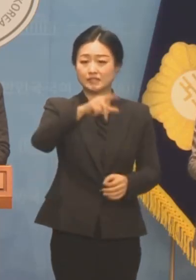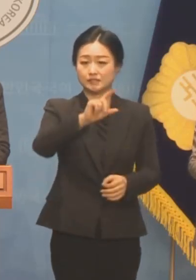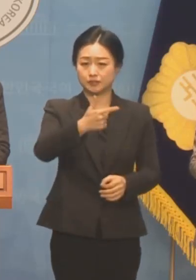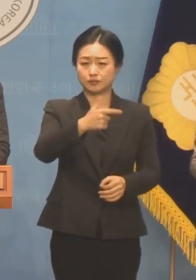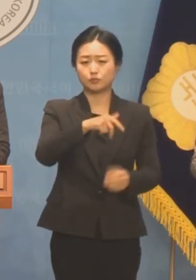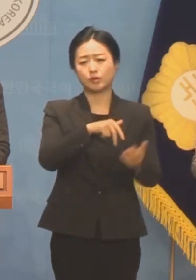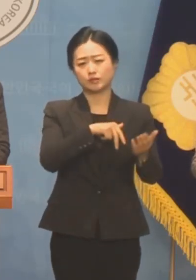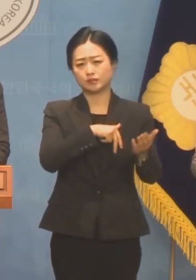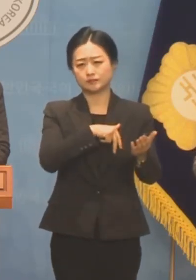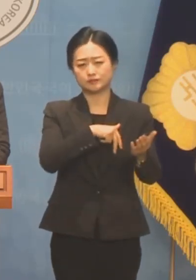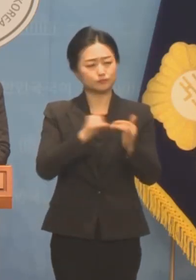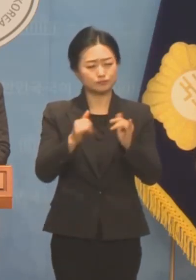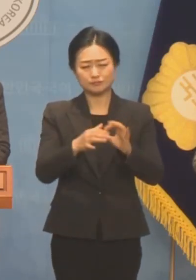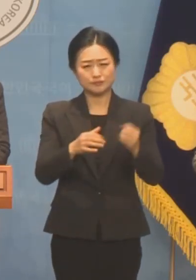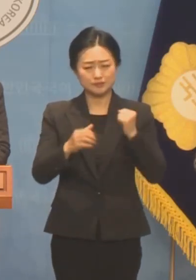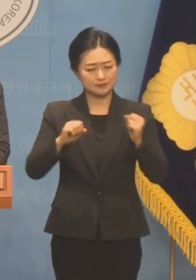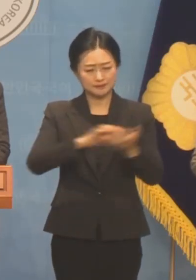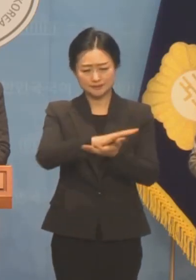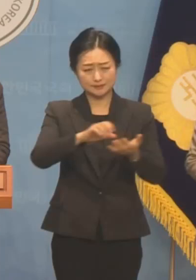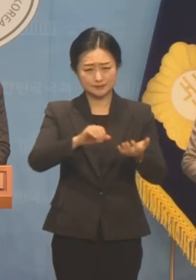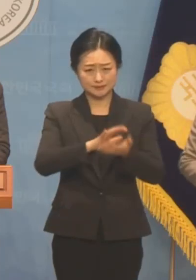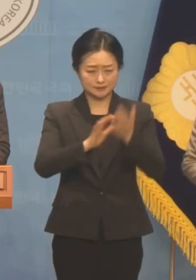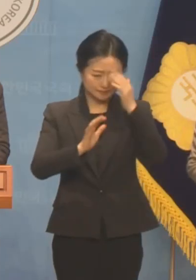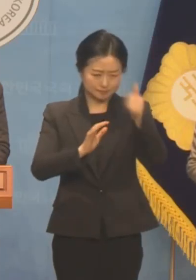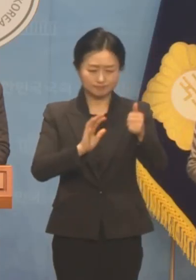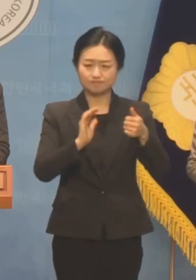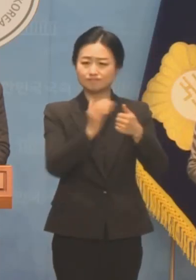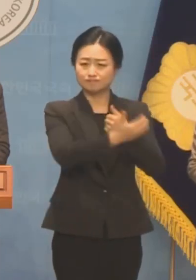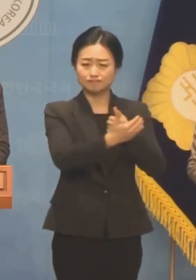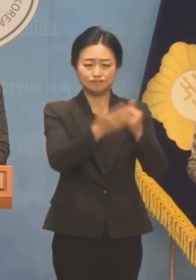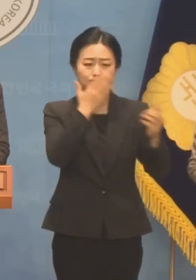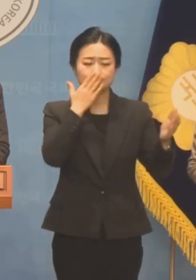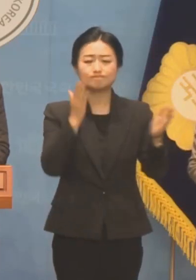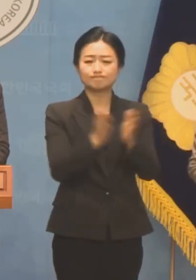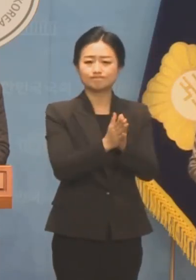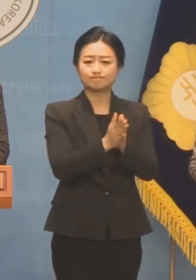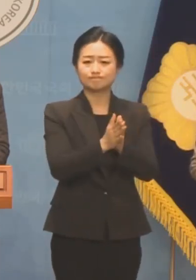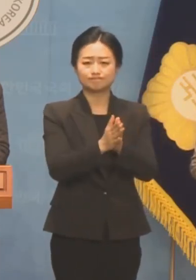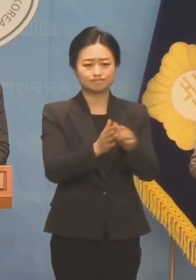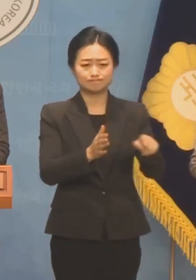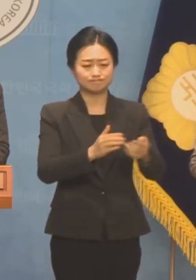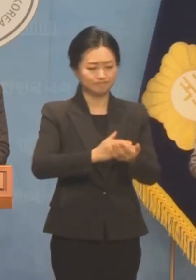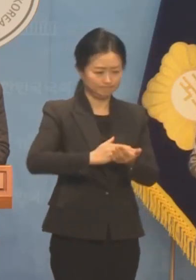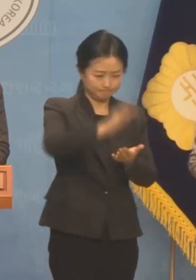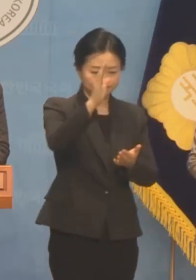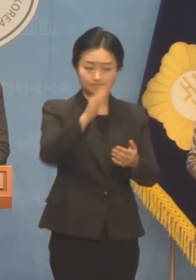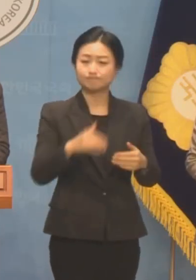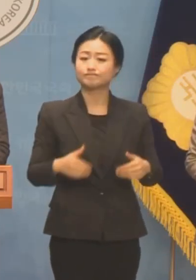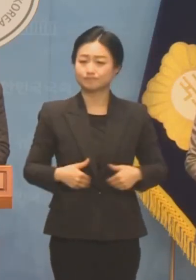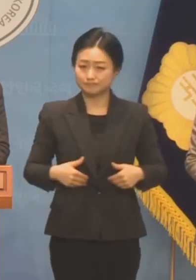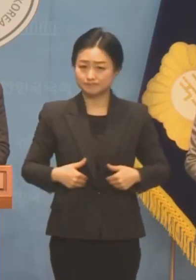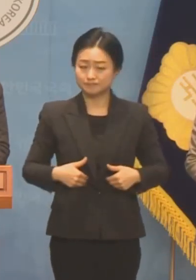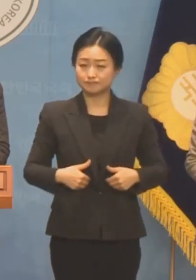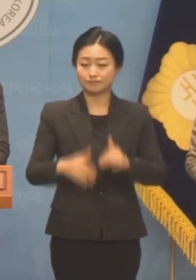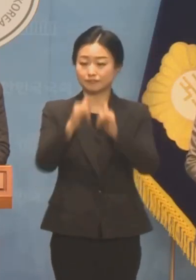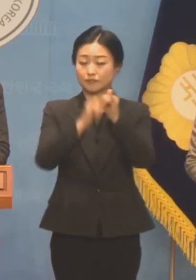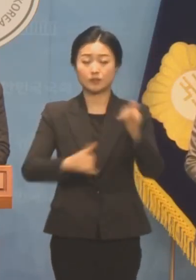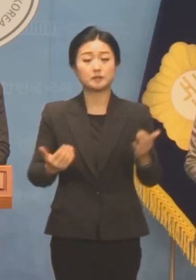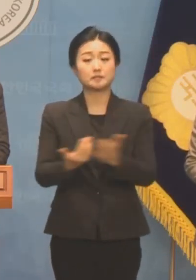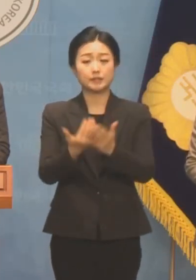같은 국민의힘의 내란, 수계, 옹호, 공범들 더 이상 있어서는 안 된다고 생각하고 역사의